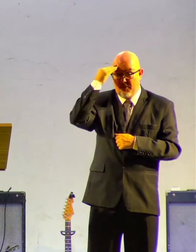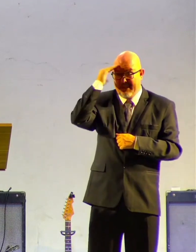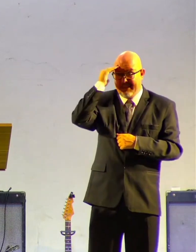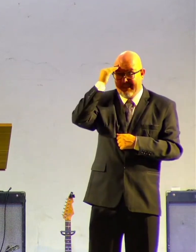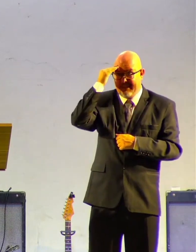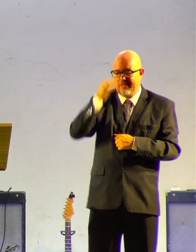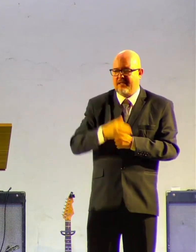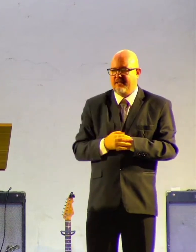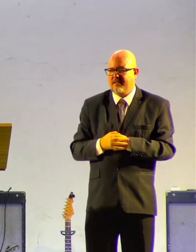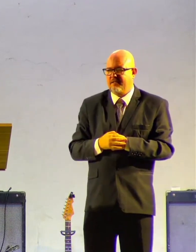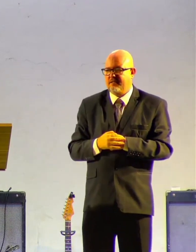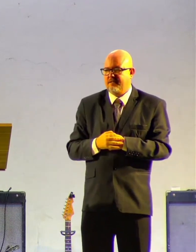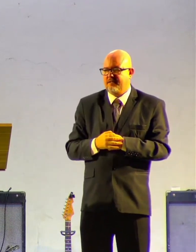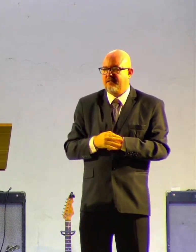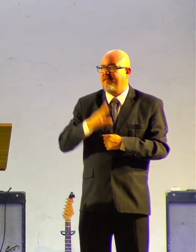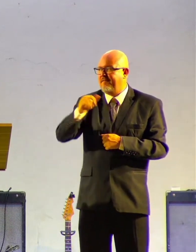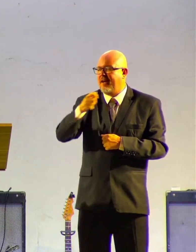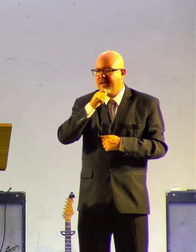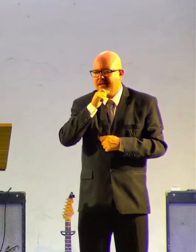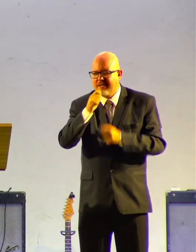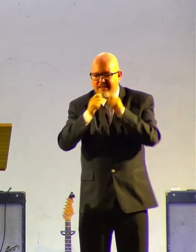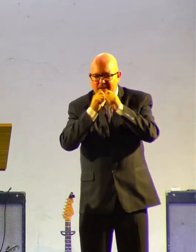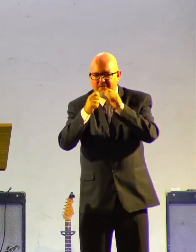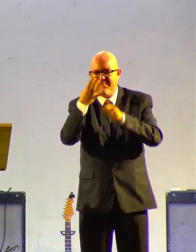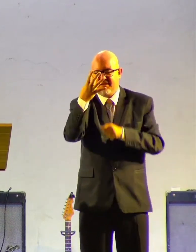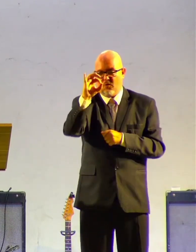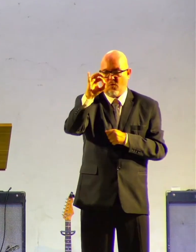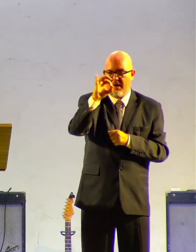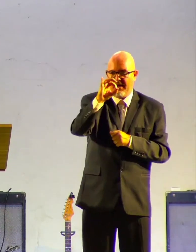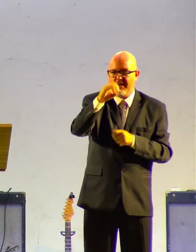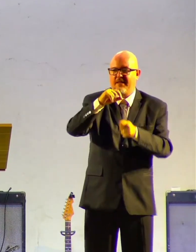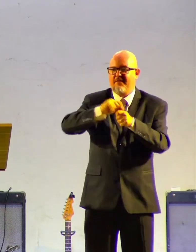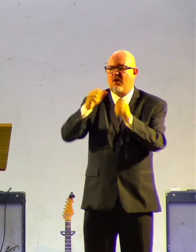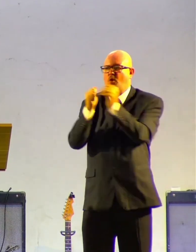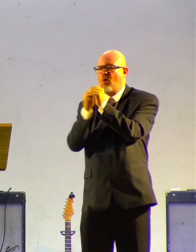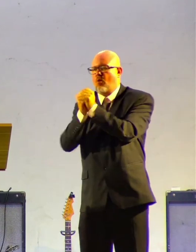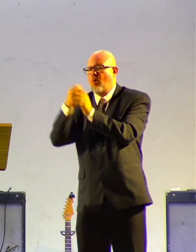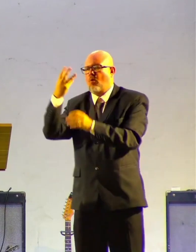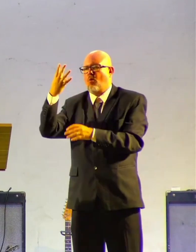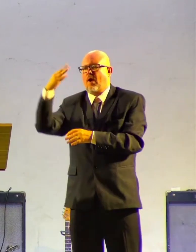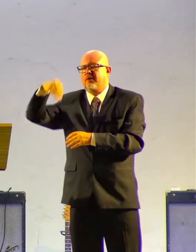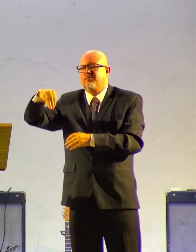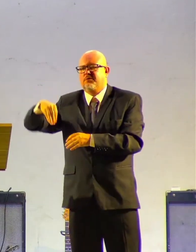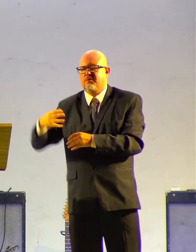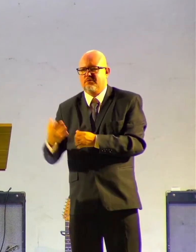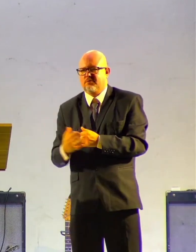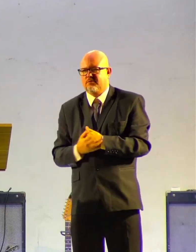isso, nós daríamos uma entrevista de 40 e faríamos uma oração de 4.